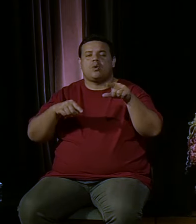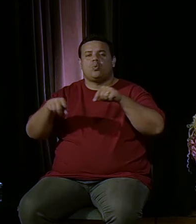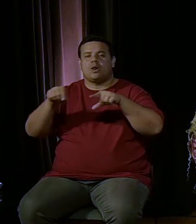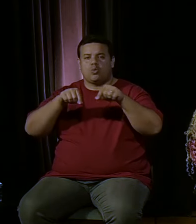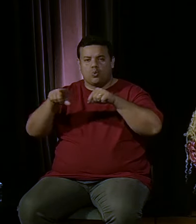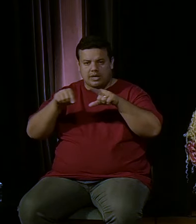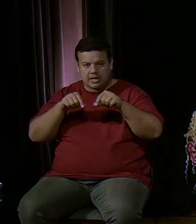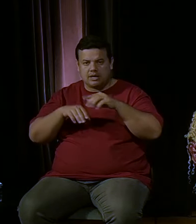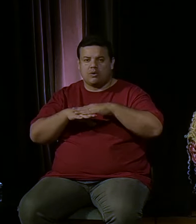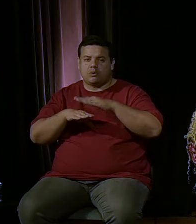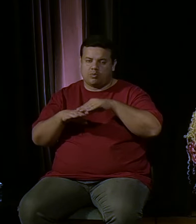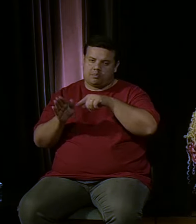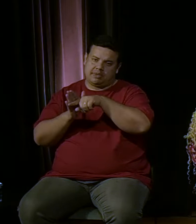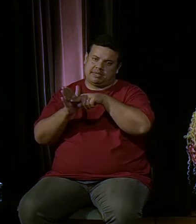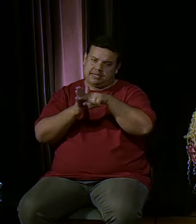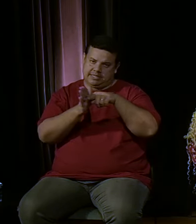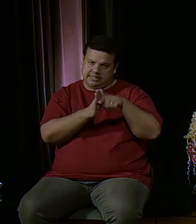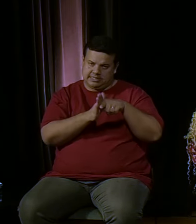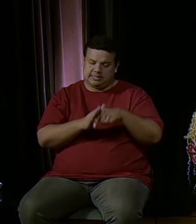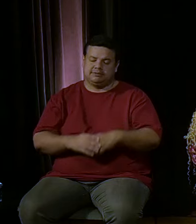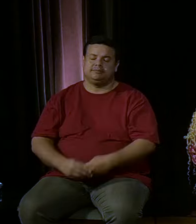pesquisa.